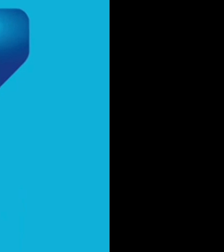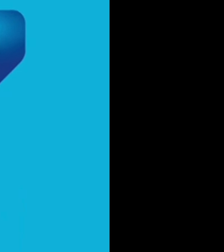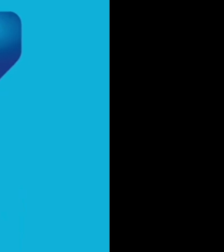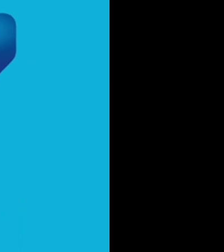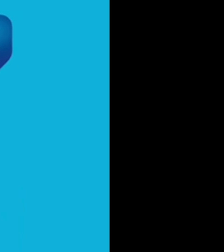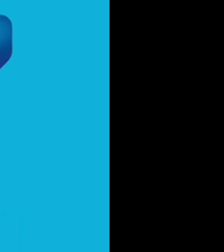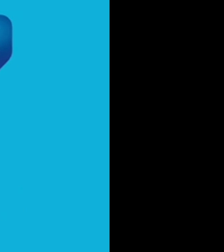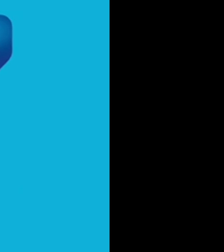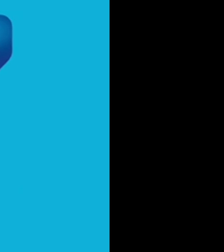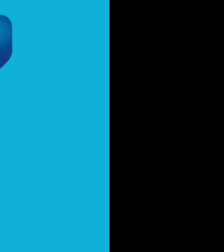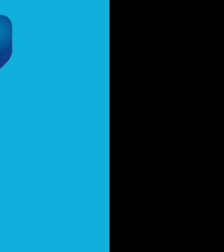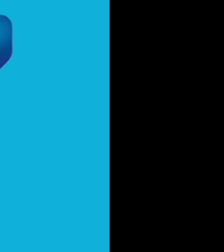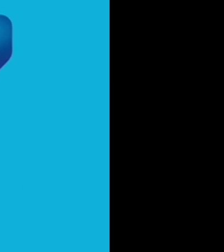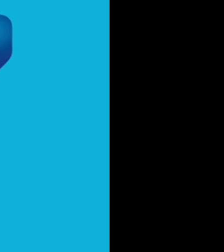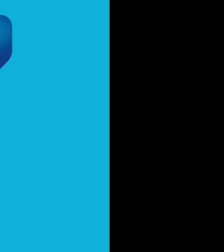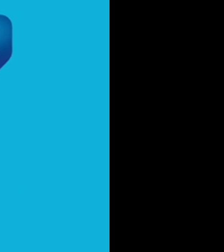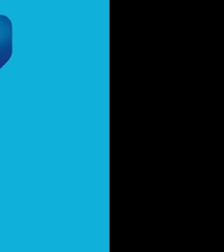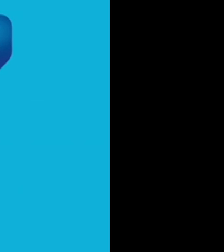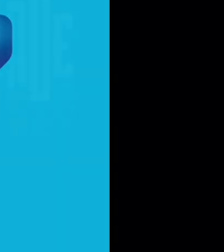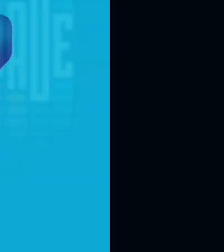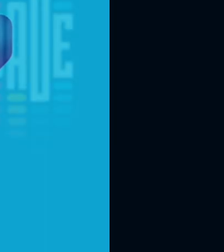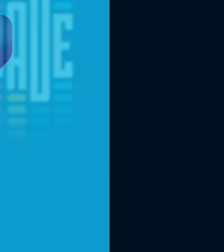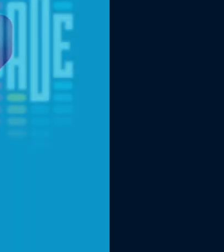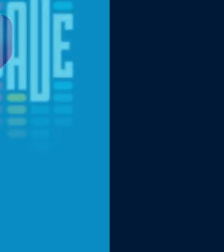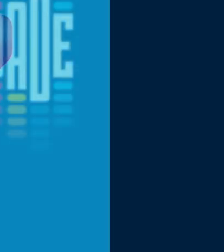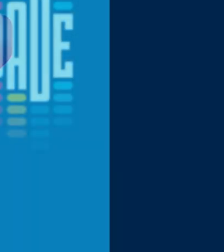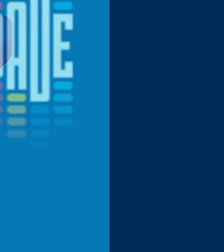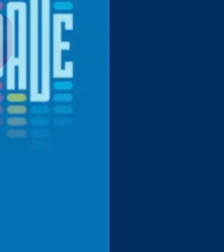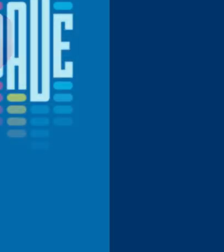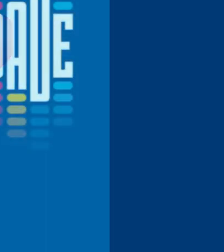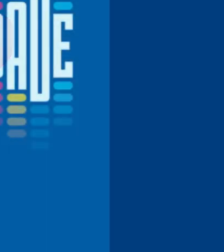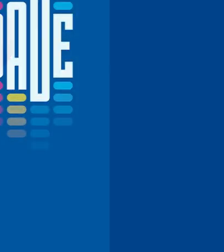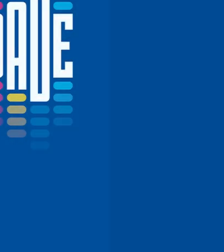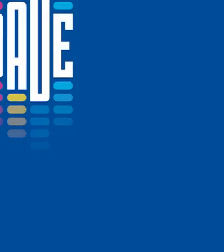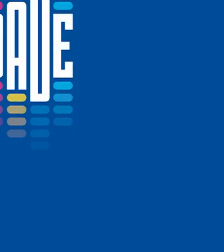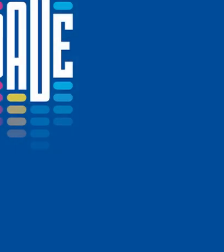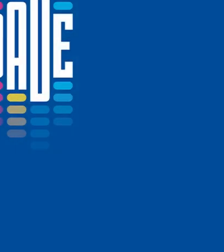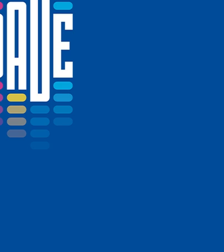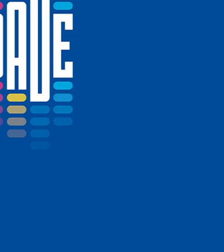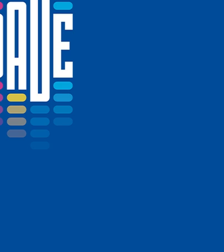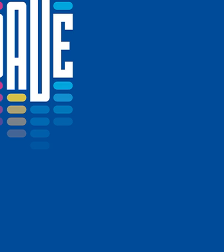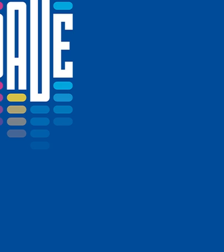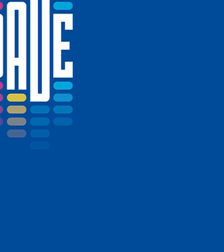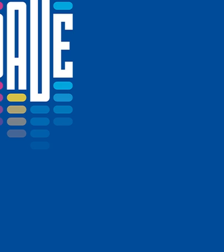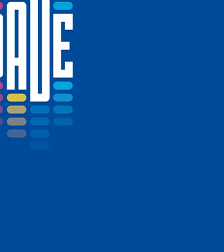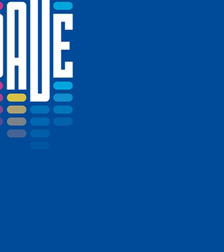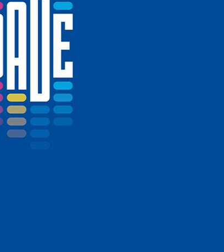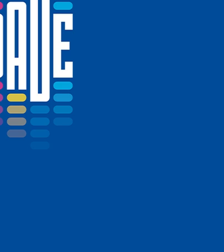Continue conosco no portal da Prefeitura e nas redes sociais.